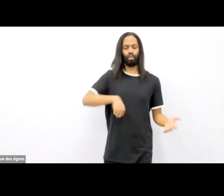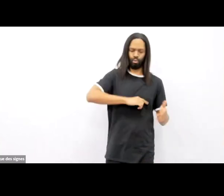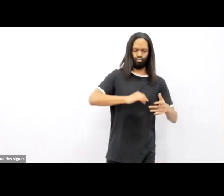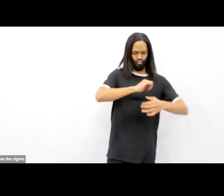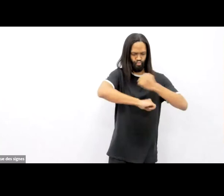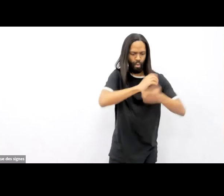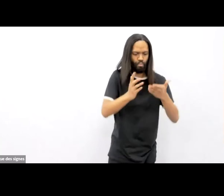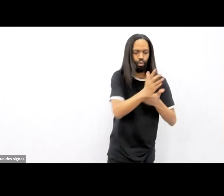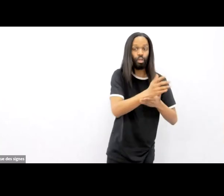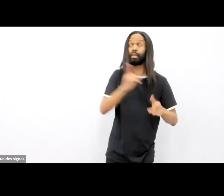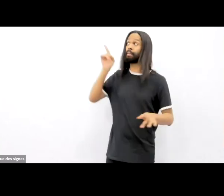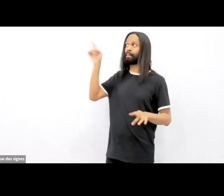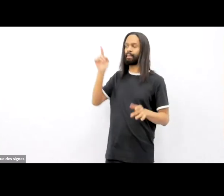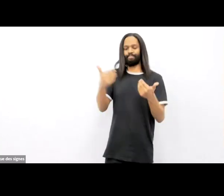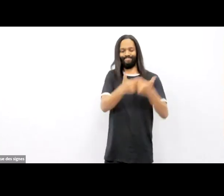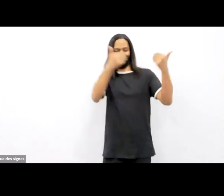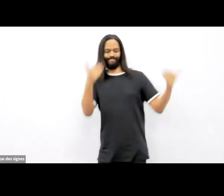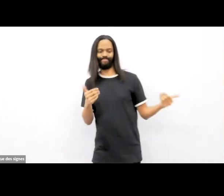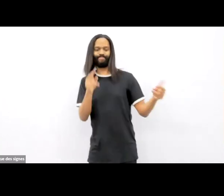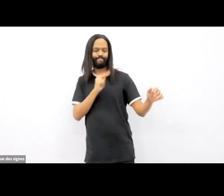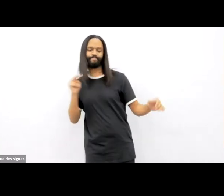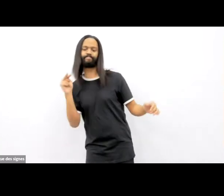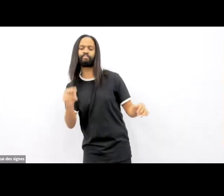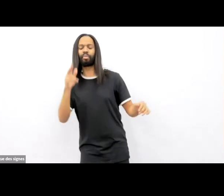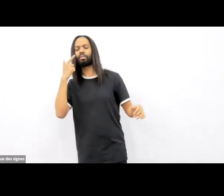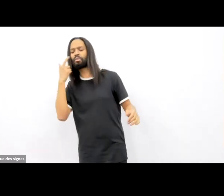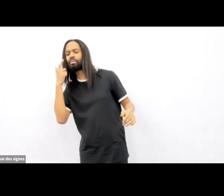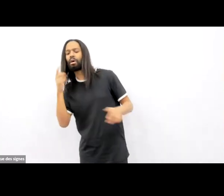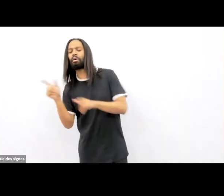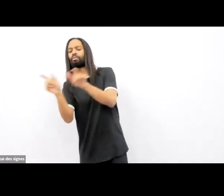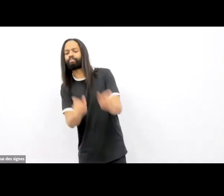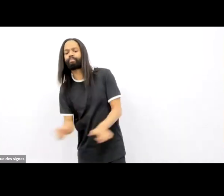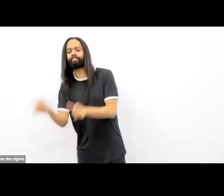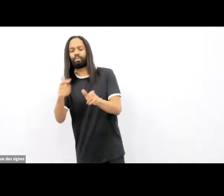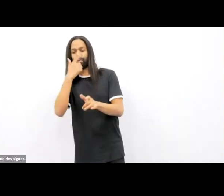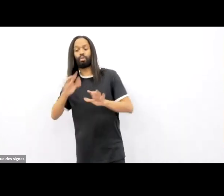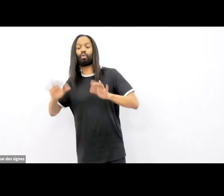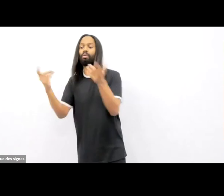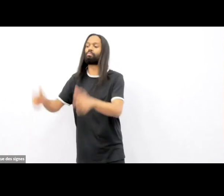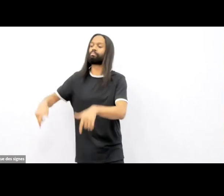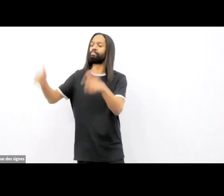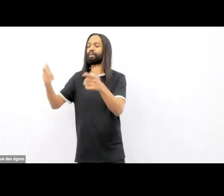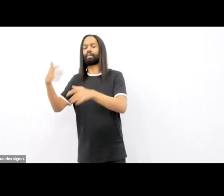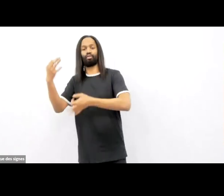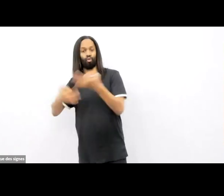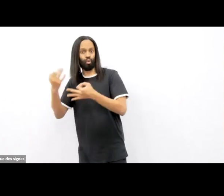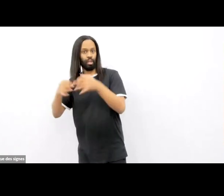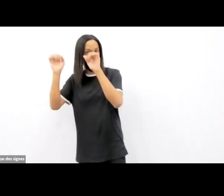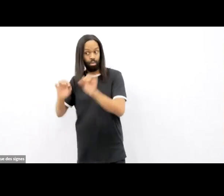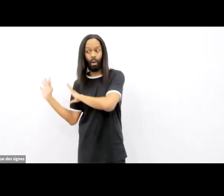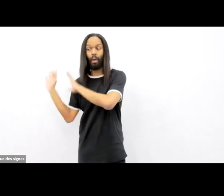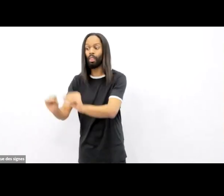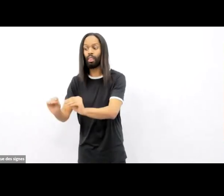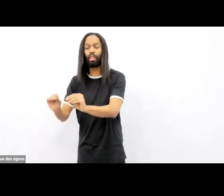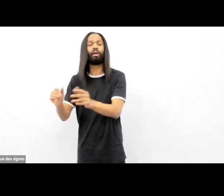sa propre concertation publique sur l'installation du palais de justice et à